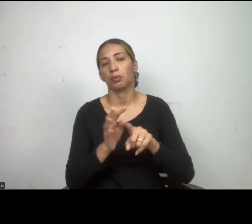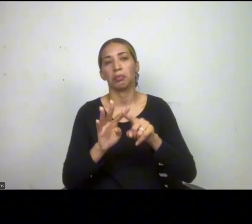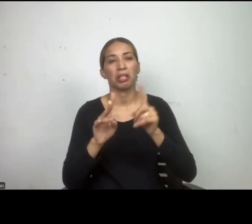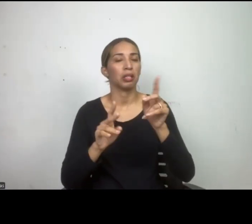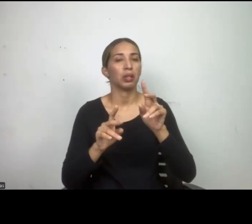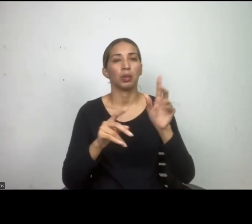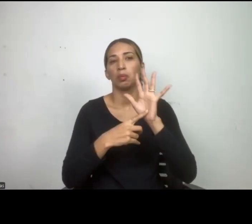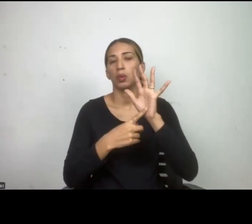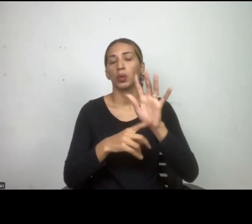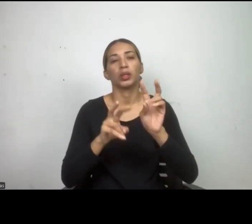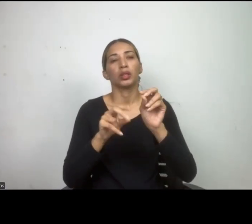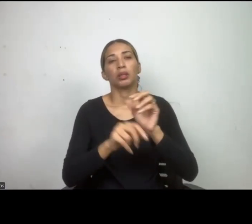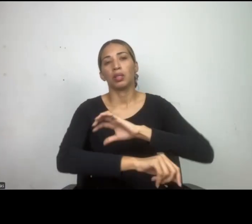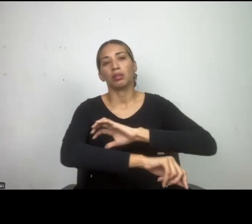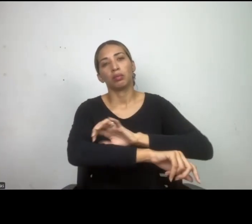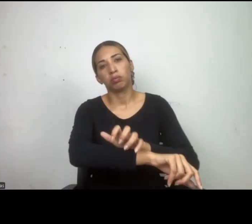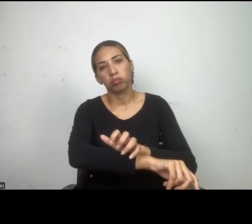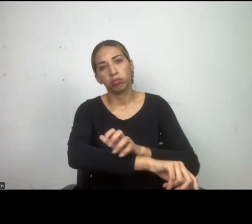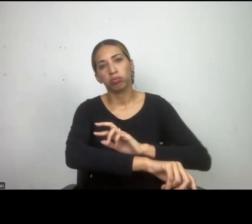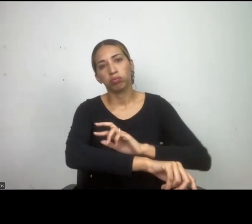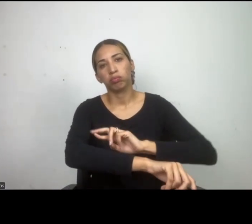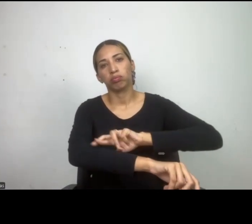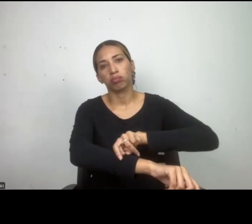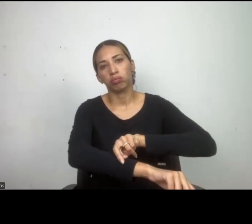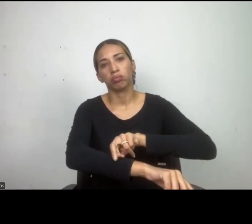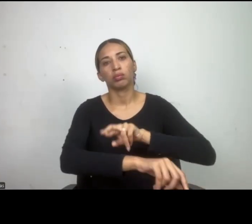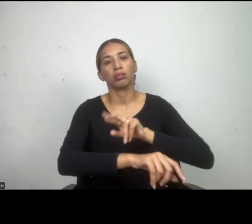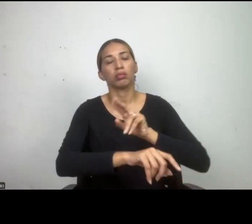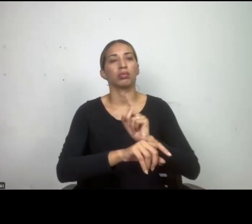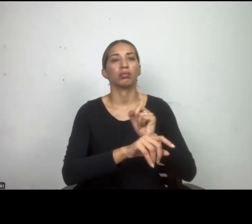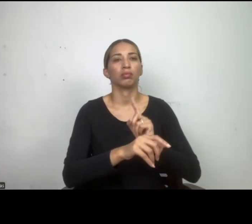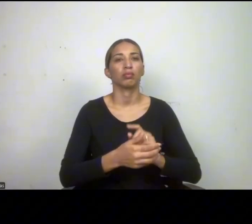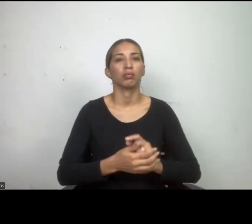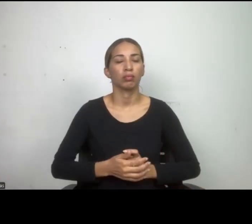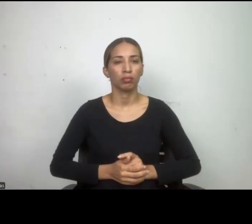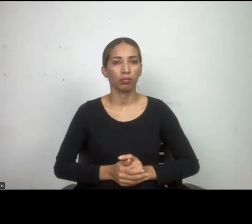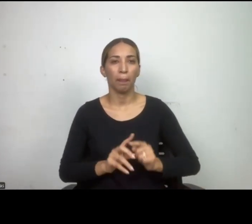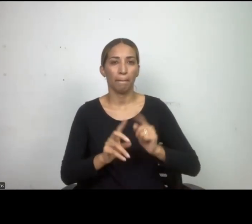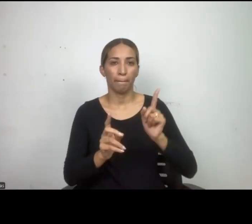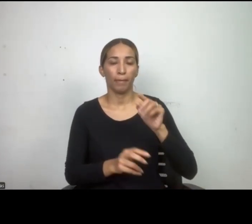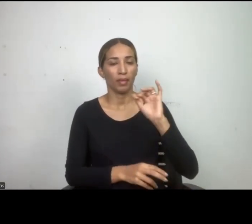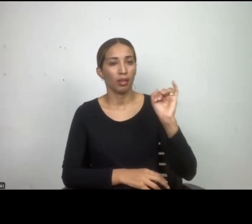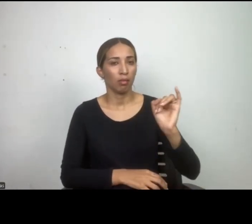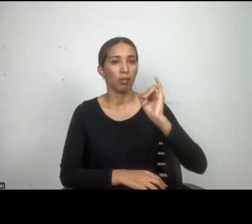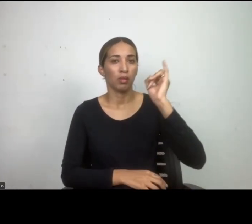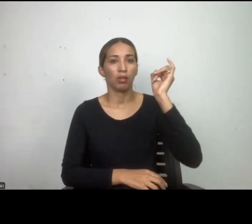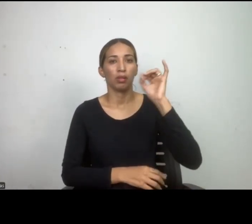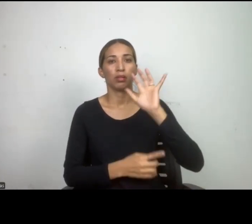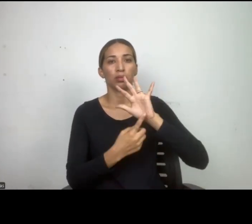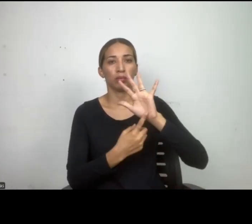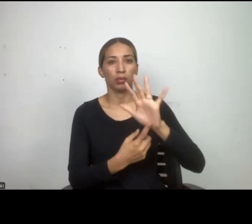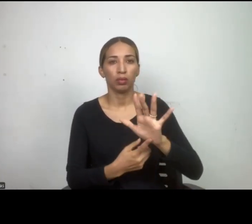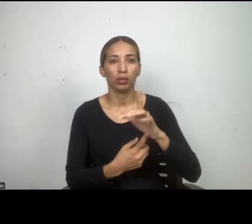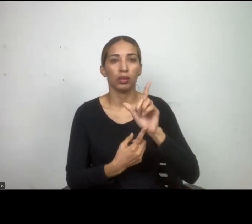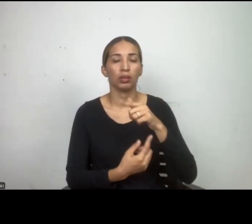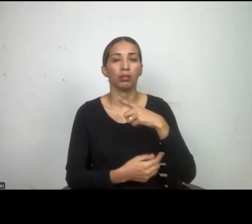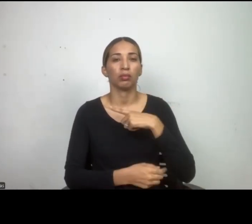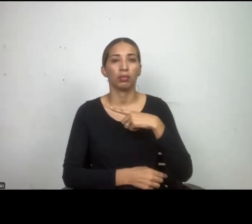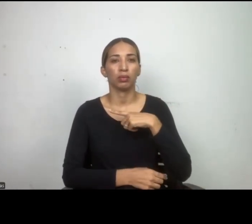do IPEA, que é uma questão fundamental e importante, né, e que está